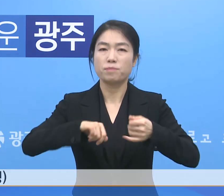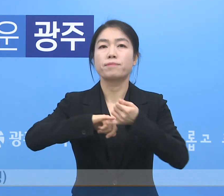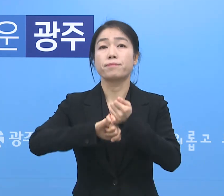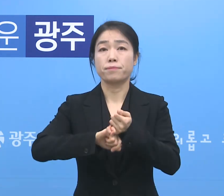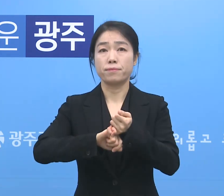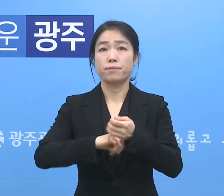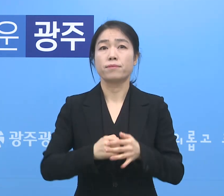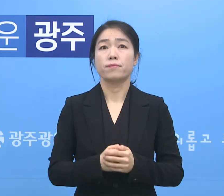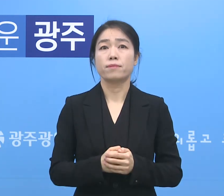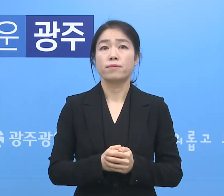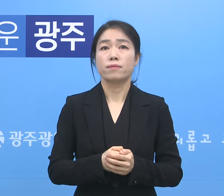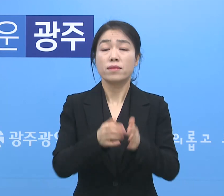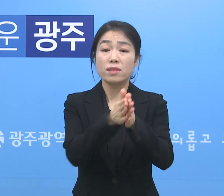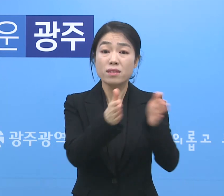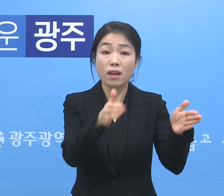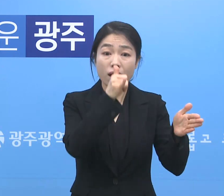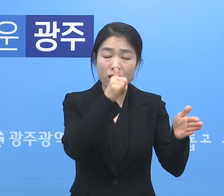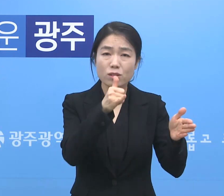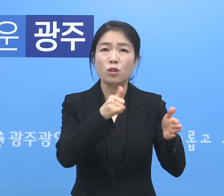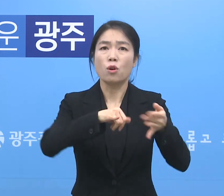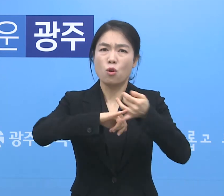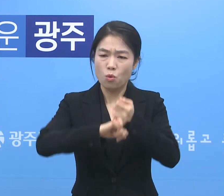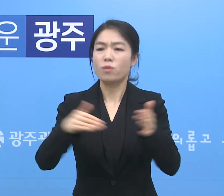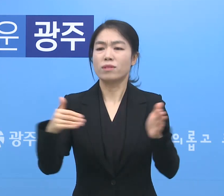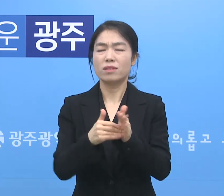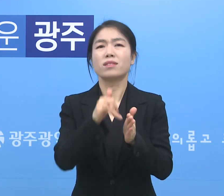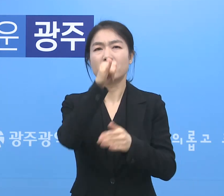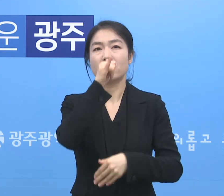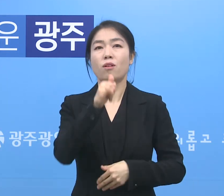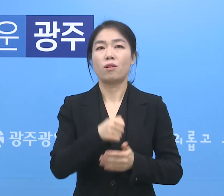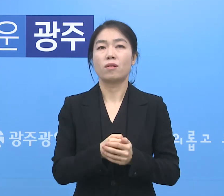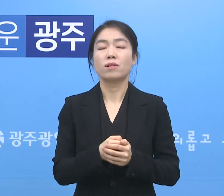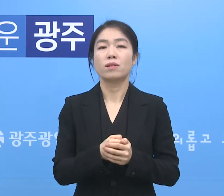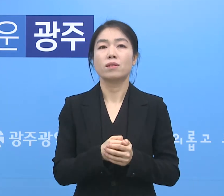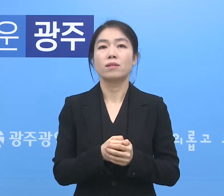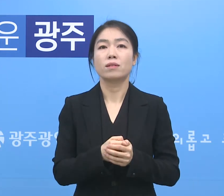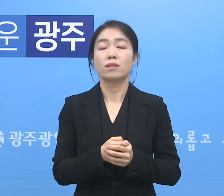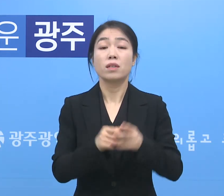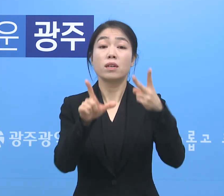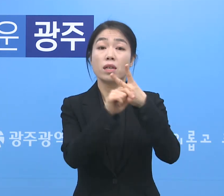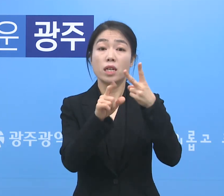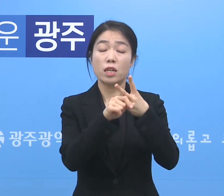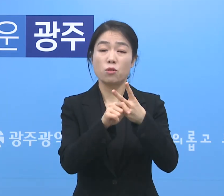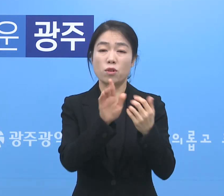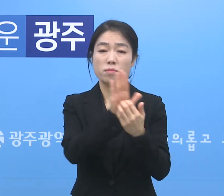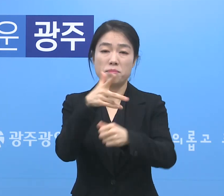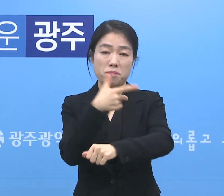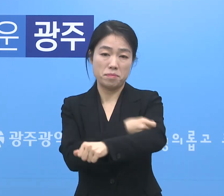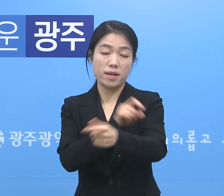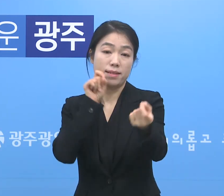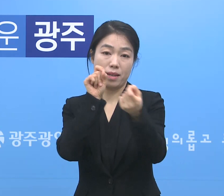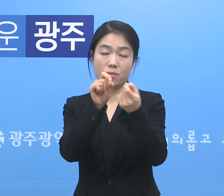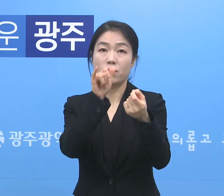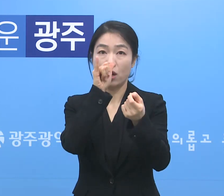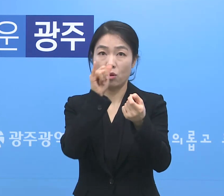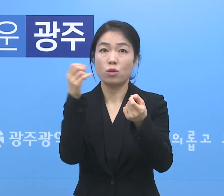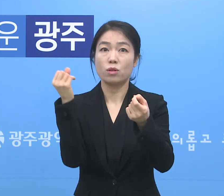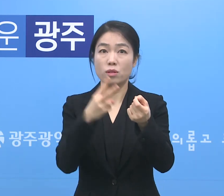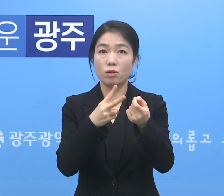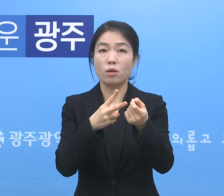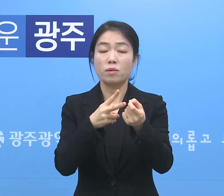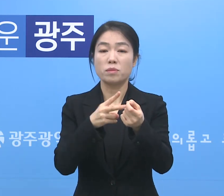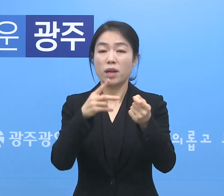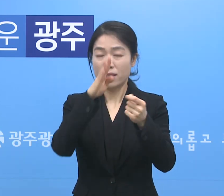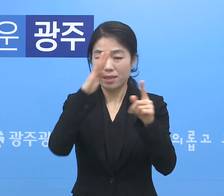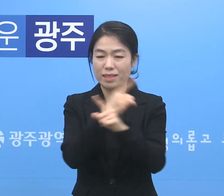대응하겠습니다. 시작이 있으면 반드시 끝이 있습니다. 2월 백신 접종을 앞두고 있고